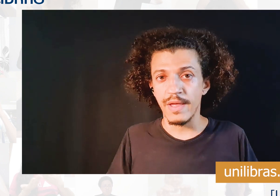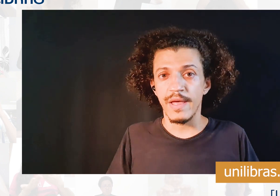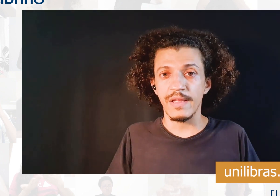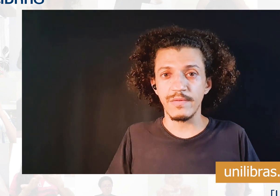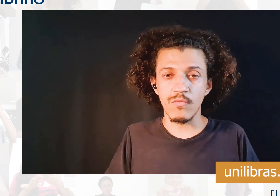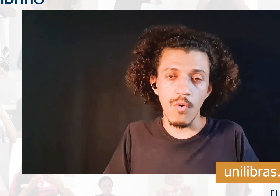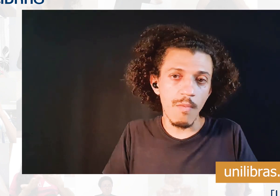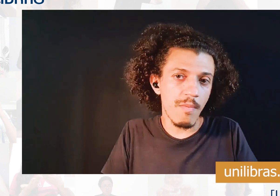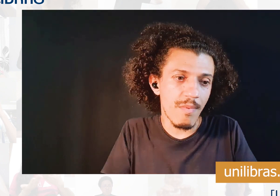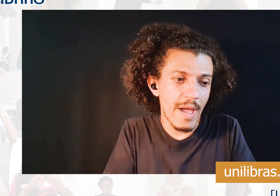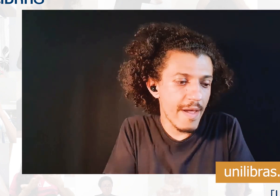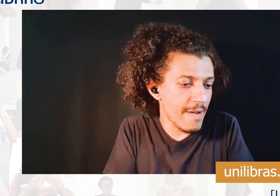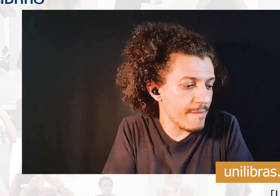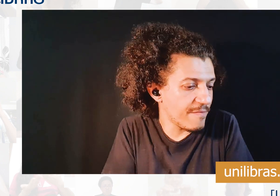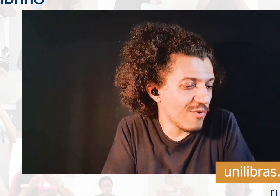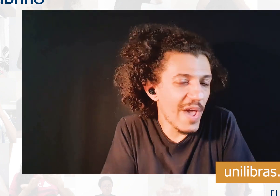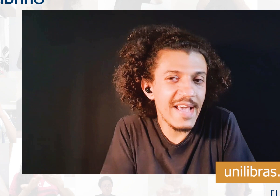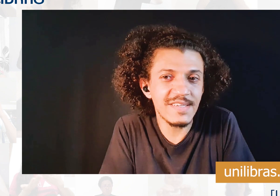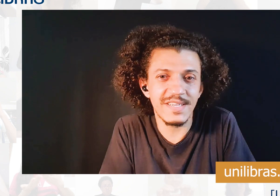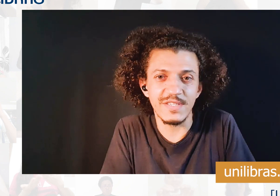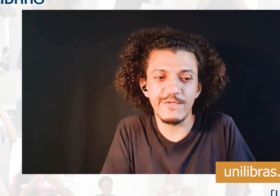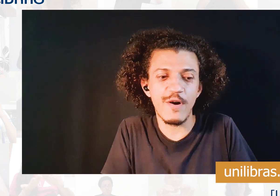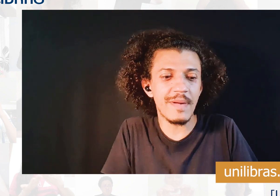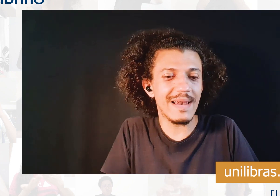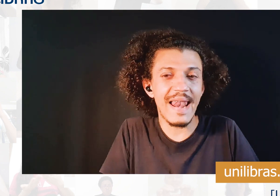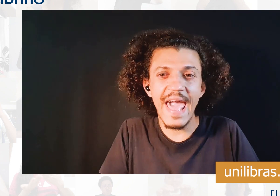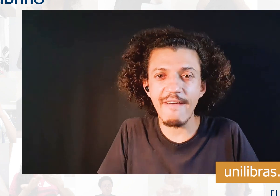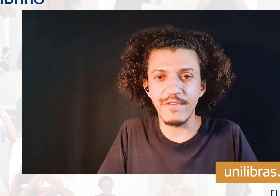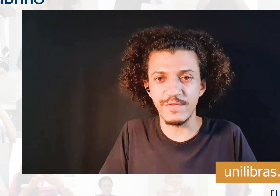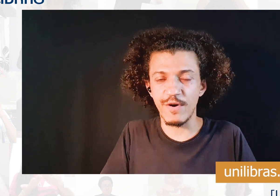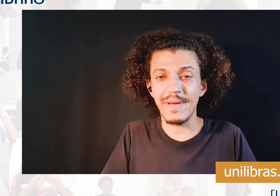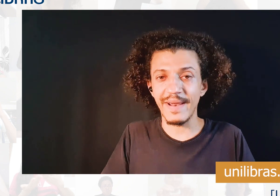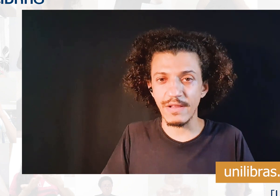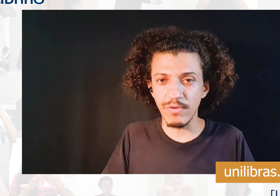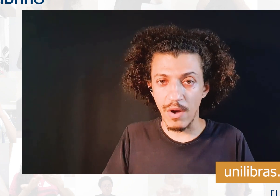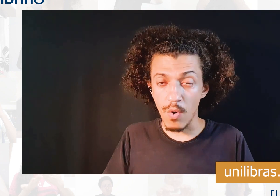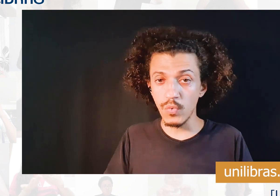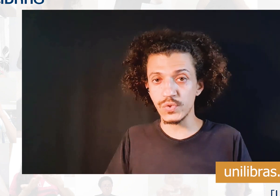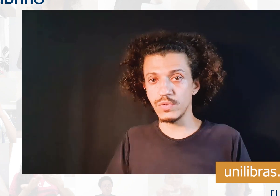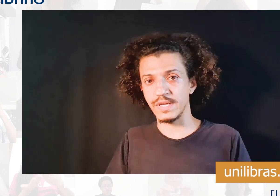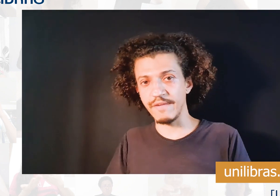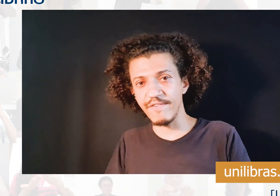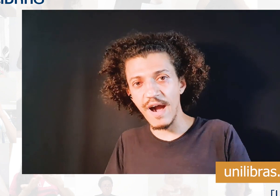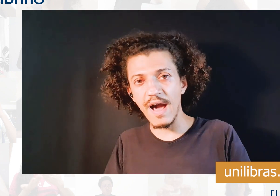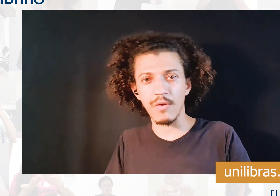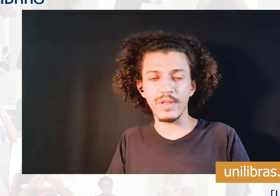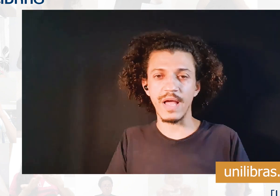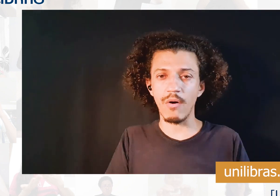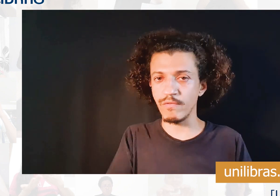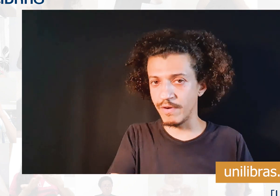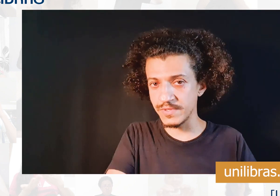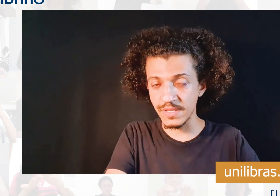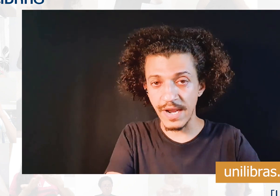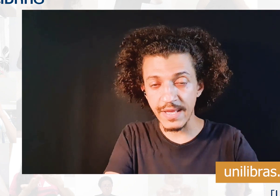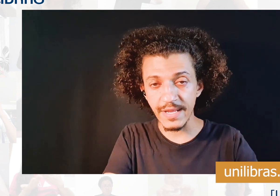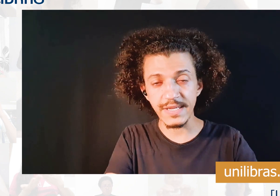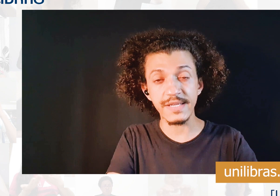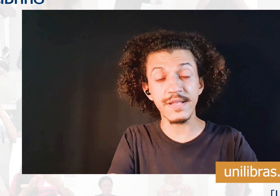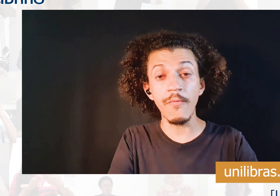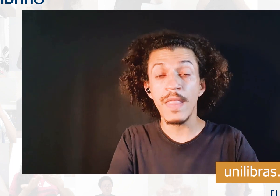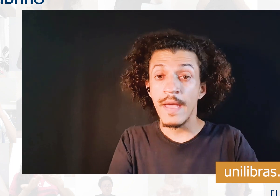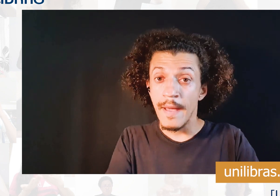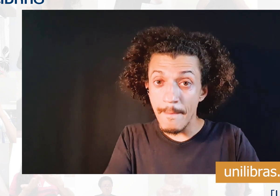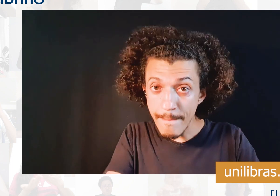oral com fluência, de forma leve, de forma natural. Alguns surdos até falam e tal, não vamos entrar aqui